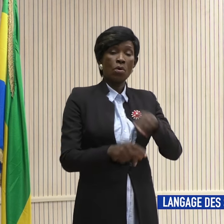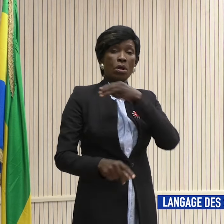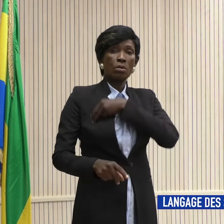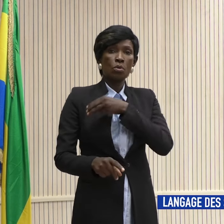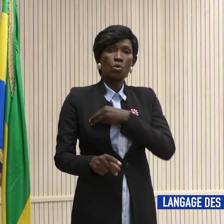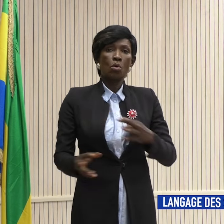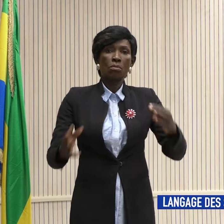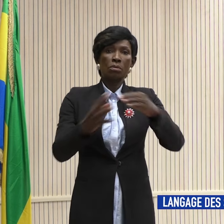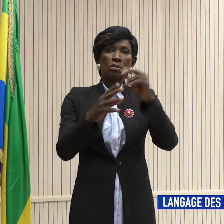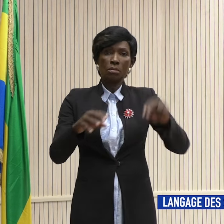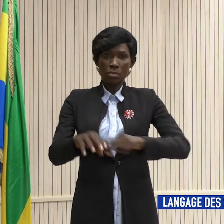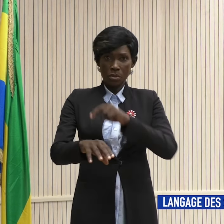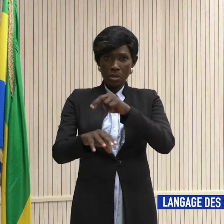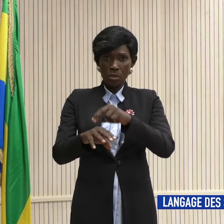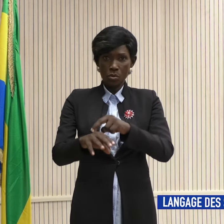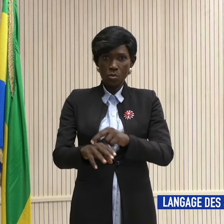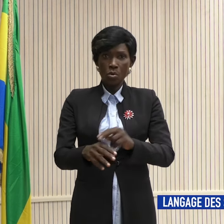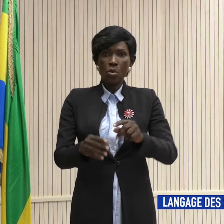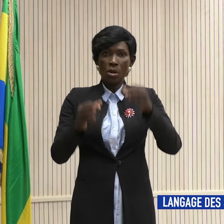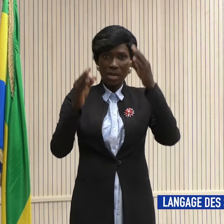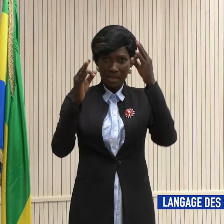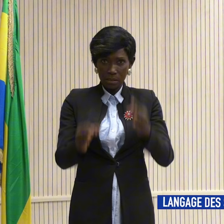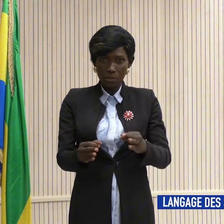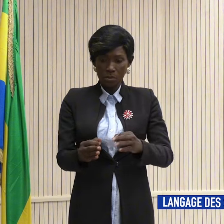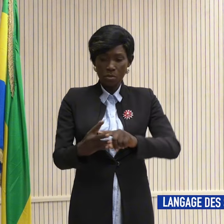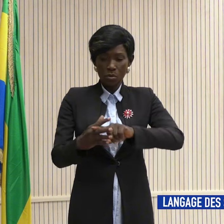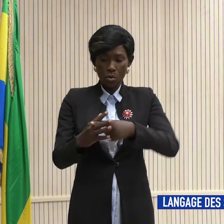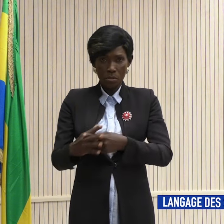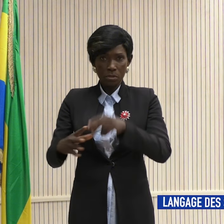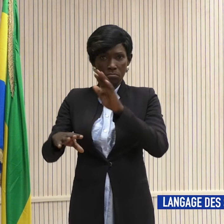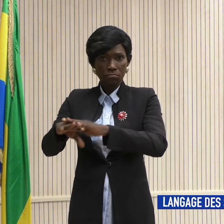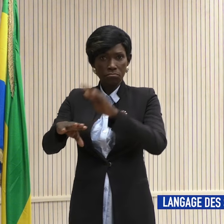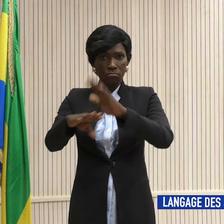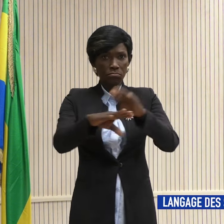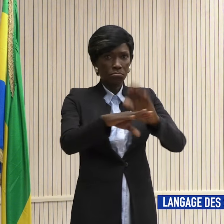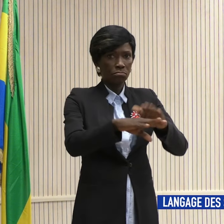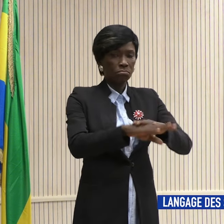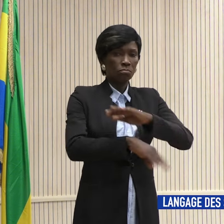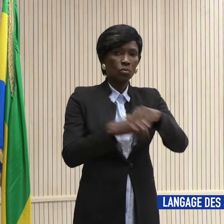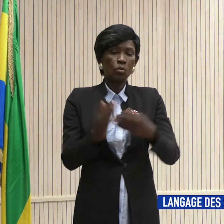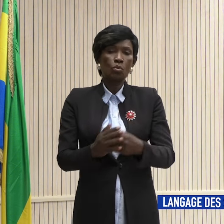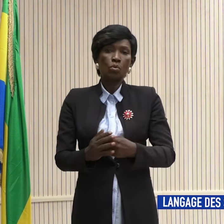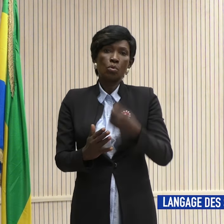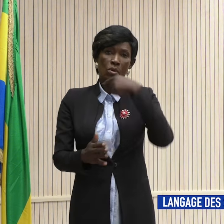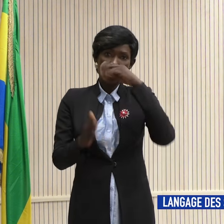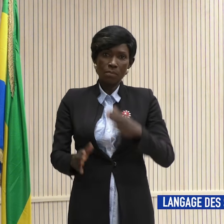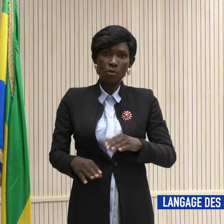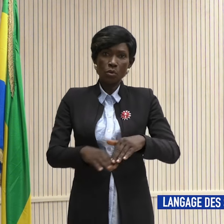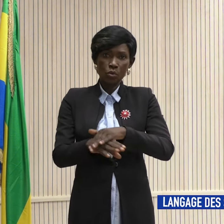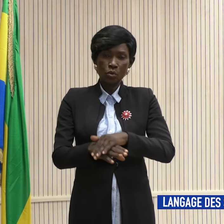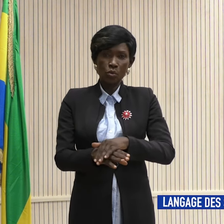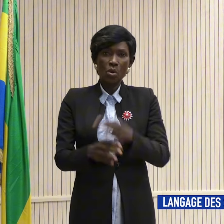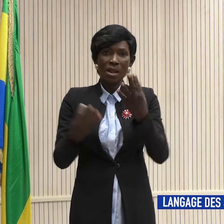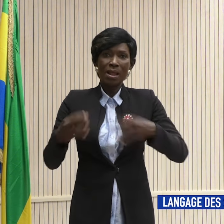nationale a entrepris une sensibilisation citoyenne sur les valeurs républicaines